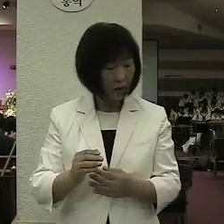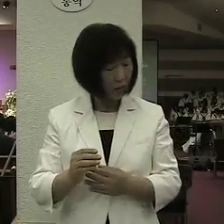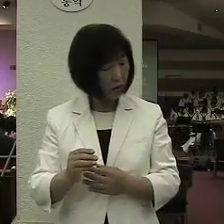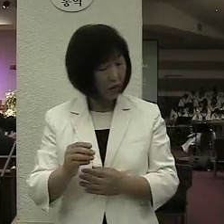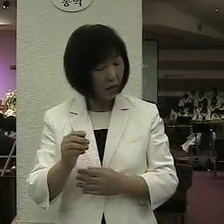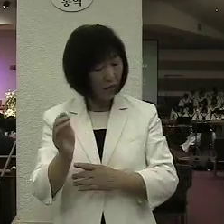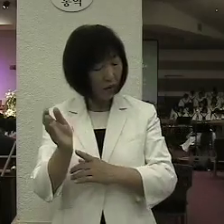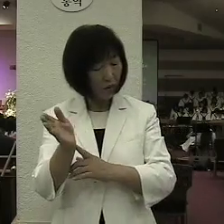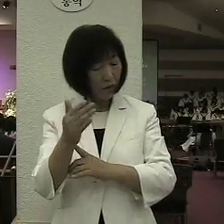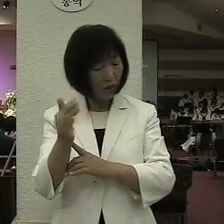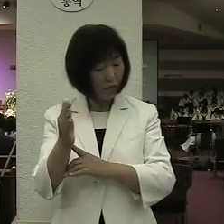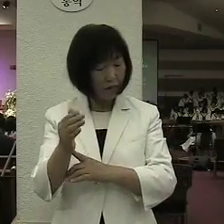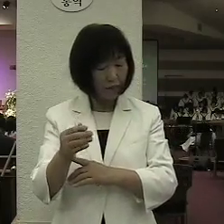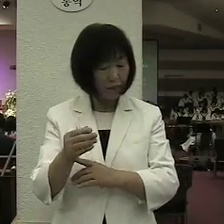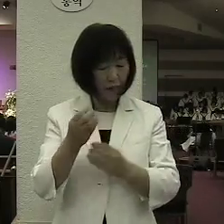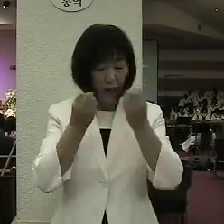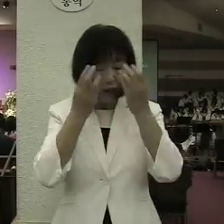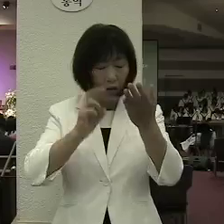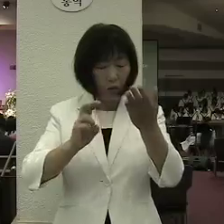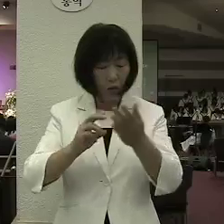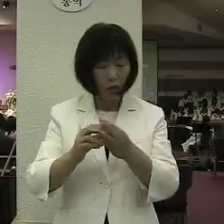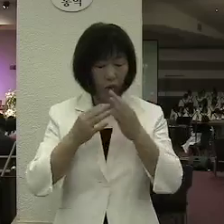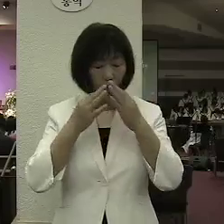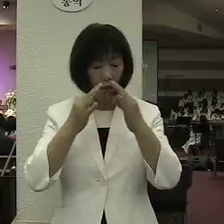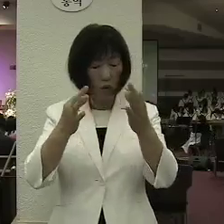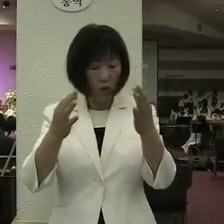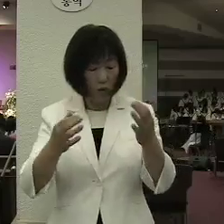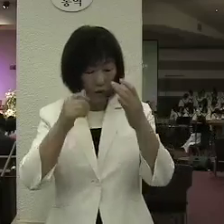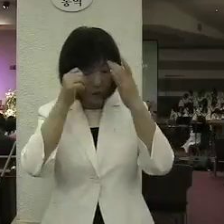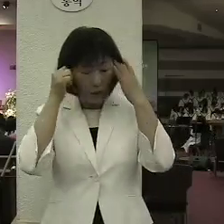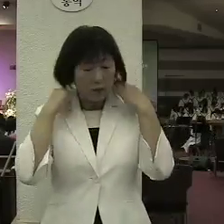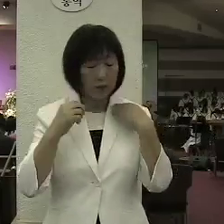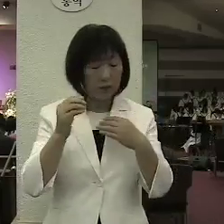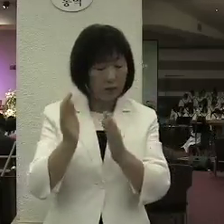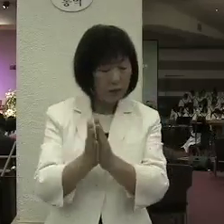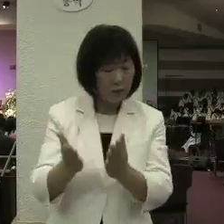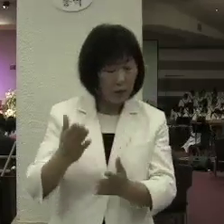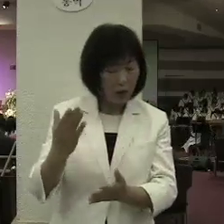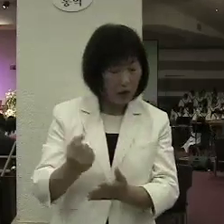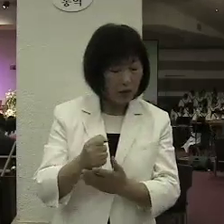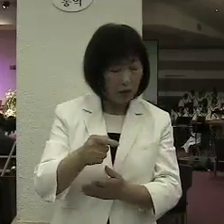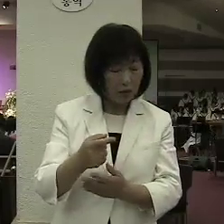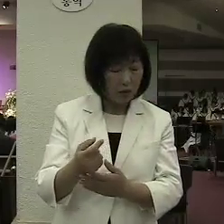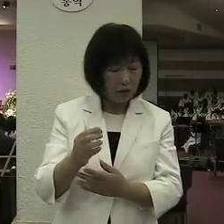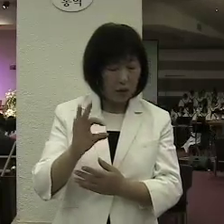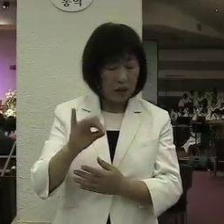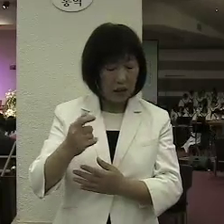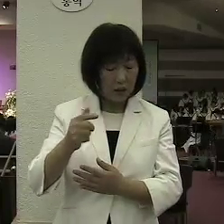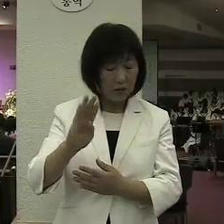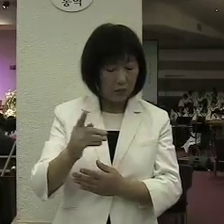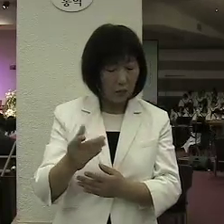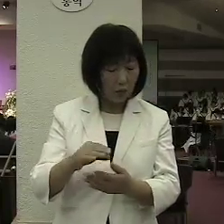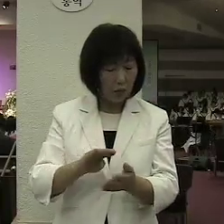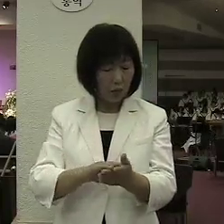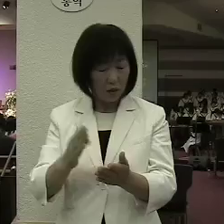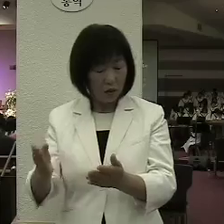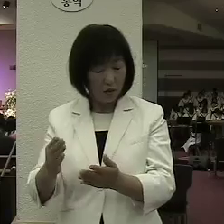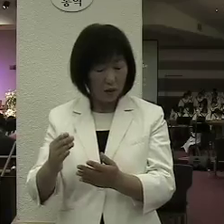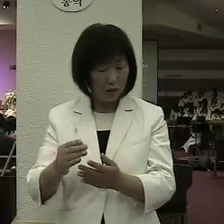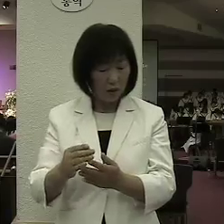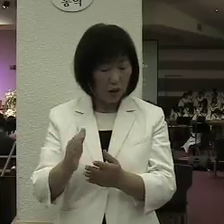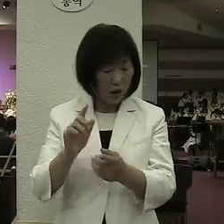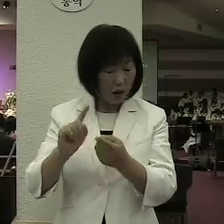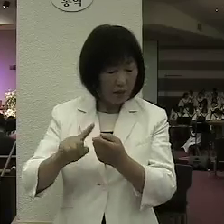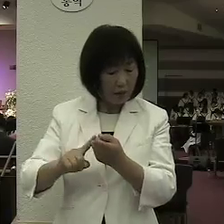어린 양이 나와서 보좌에 앉으신 이의 오른손에서 책을 취하시리라. 책을 취하심에